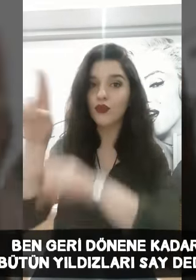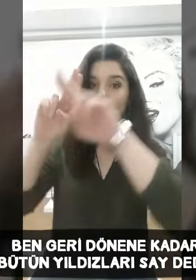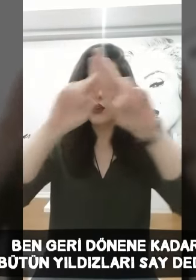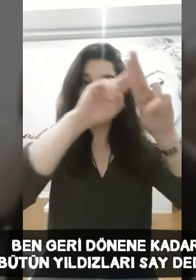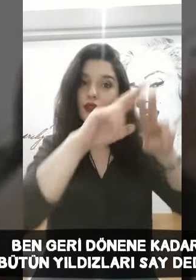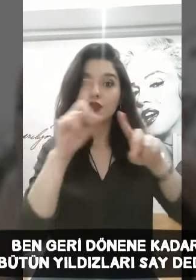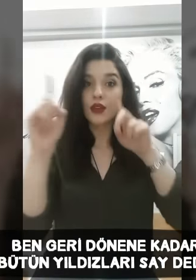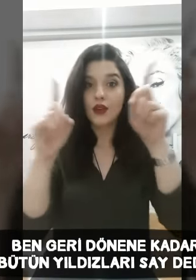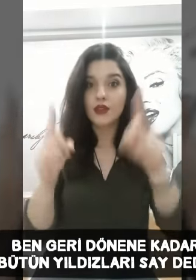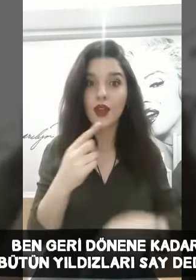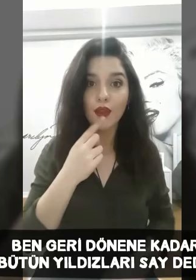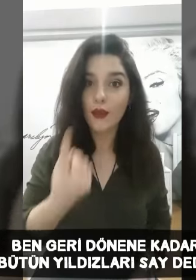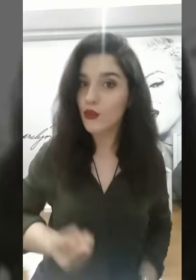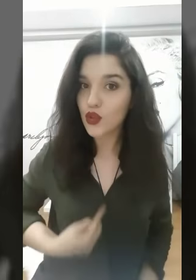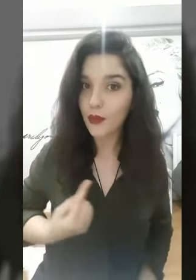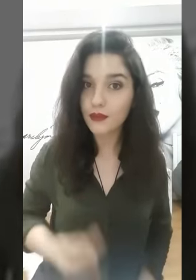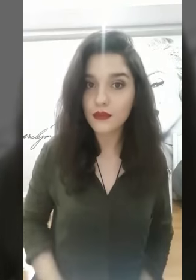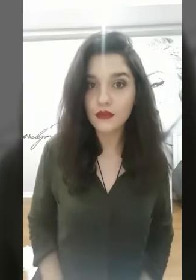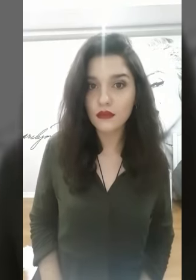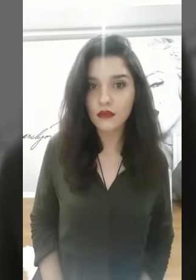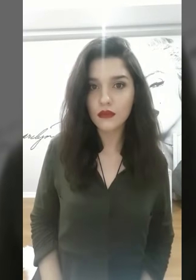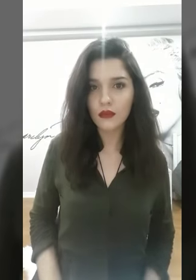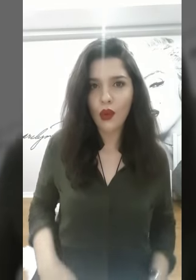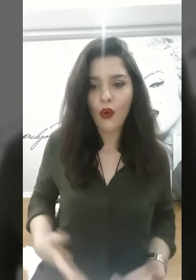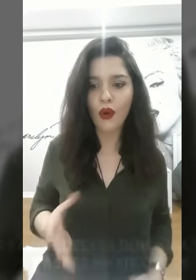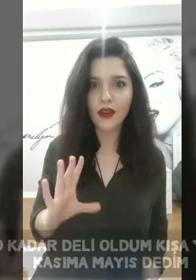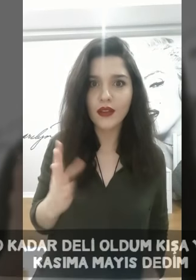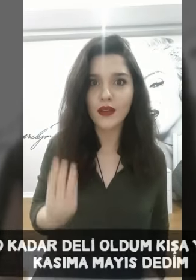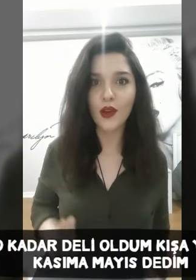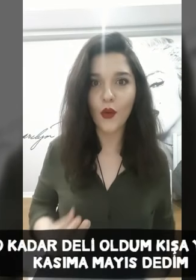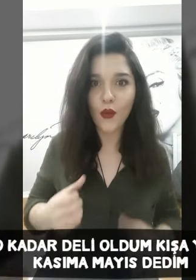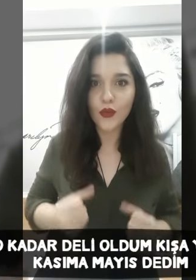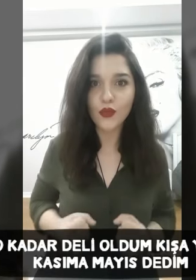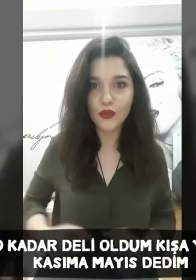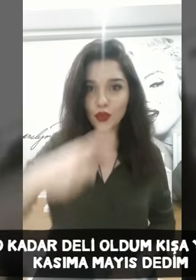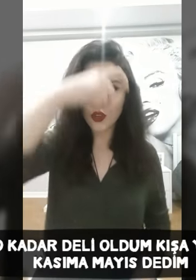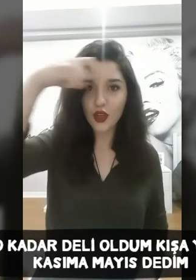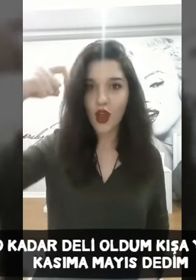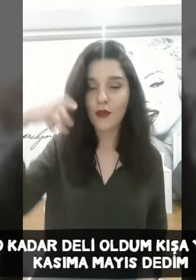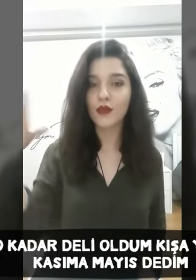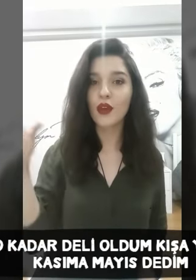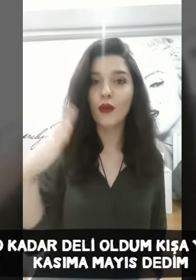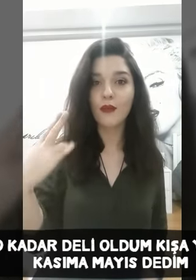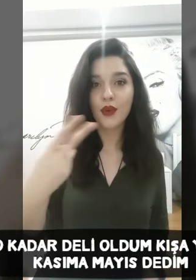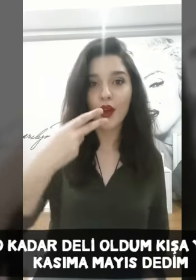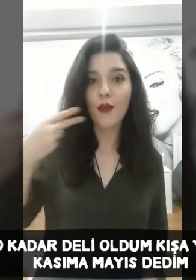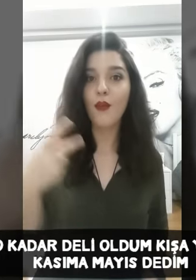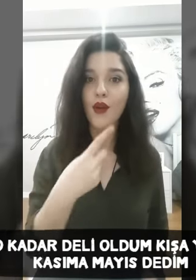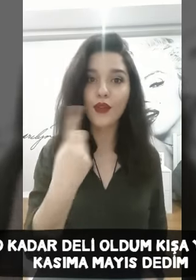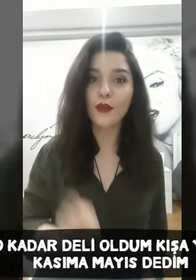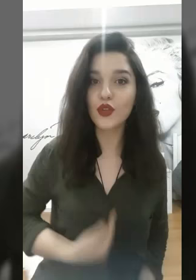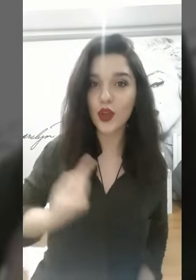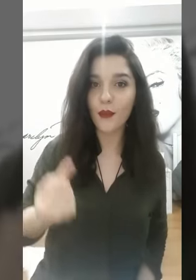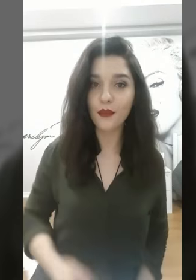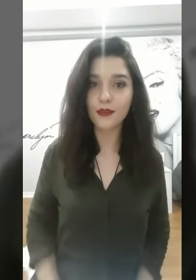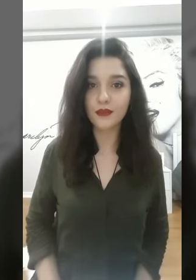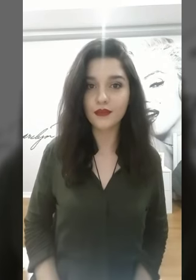bütün ulduzlar say demişəm O qədər dələv olun, qışa yaymaya, bırakmay demişəm